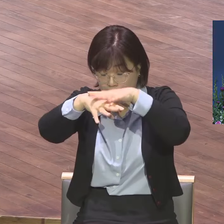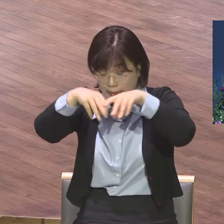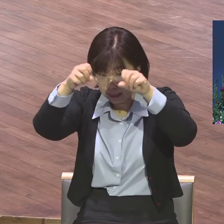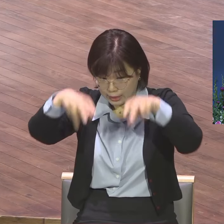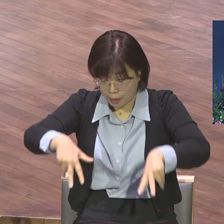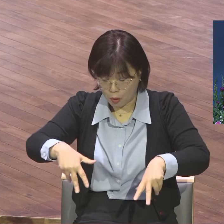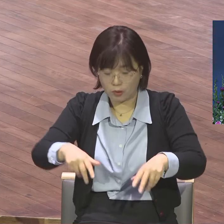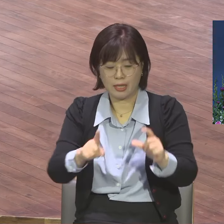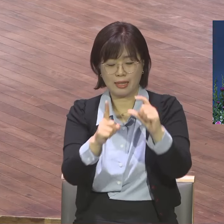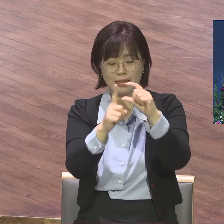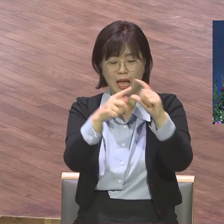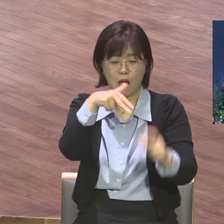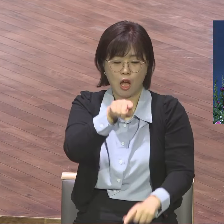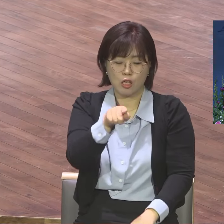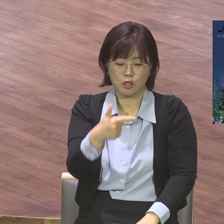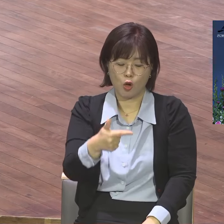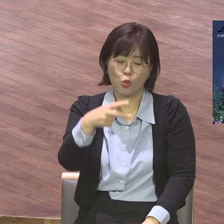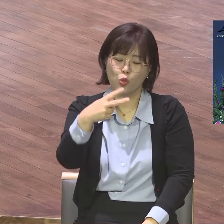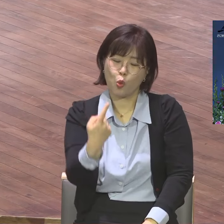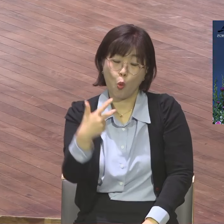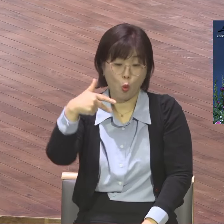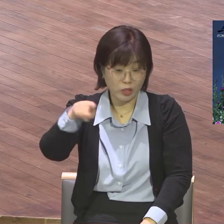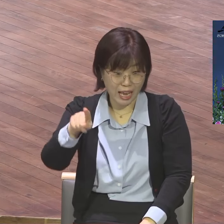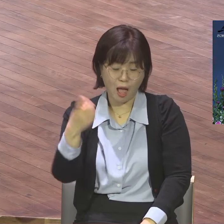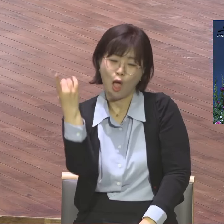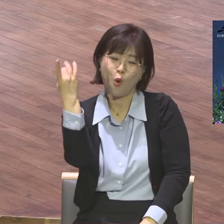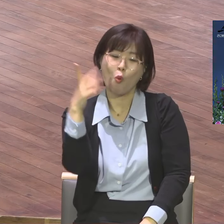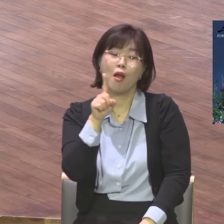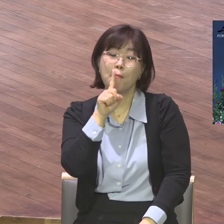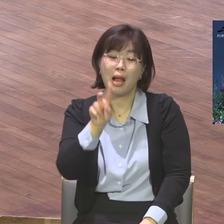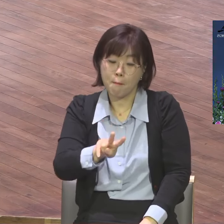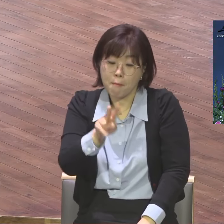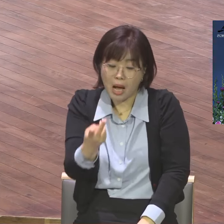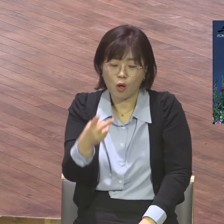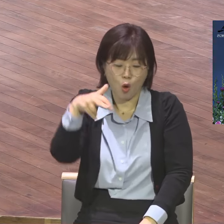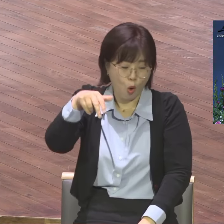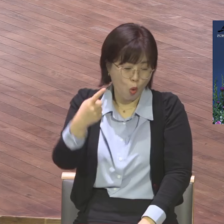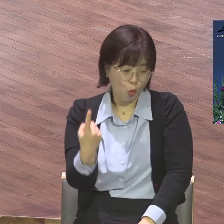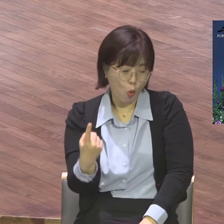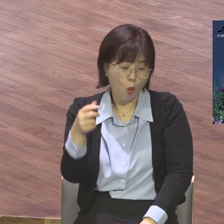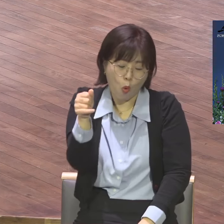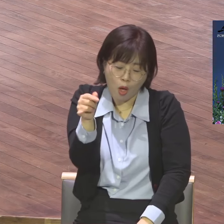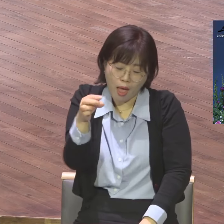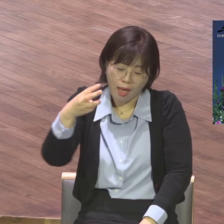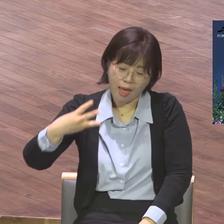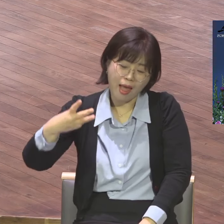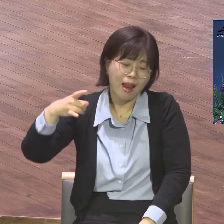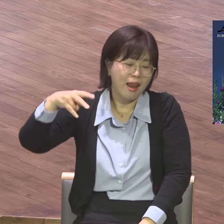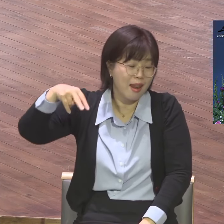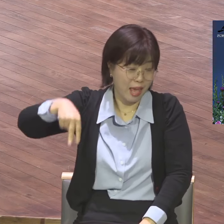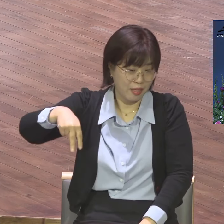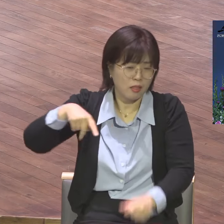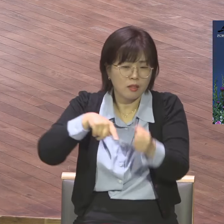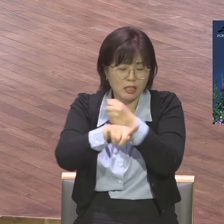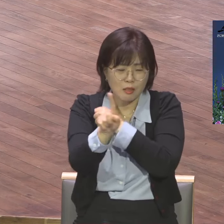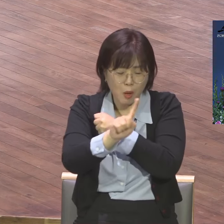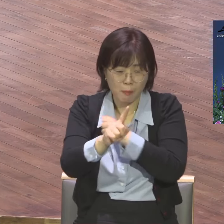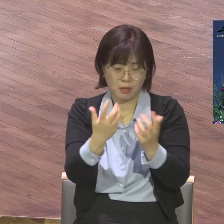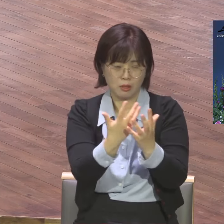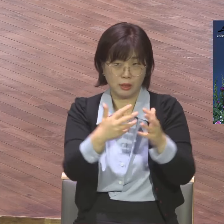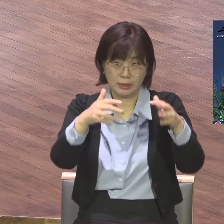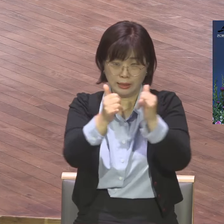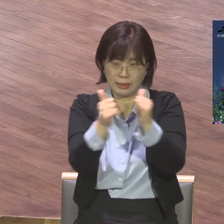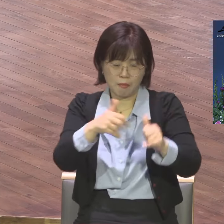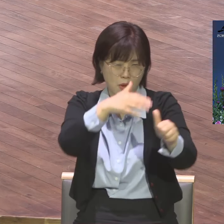히브리 말로 코헬렛이랍니다. 이 코헬렛이라는데 공개적으로 사람들을 불러놓고 이제